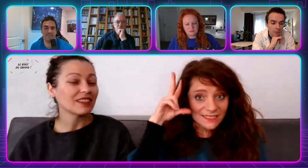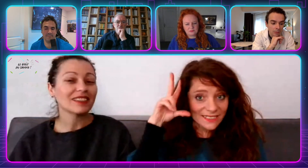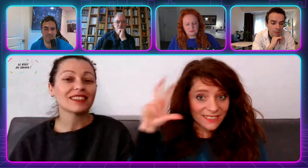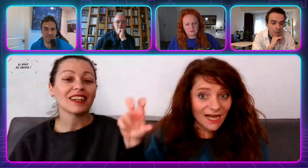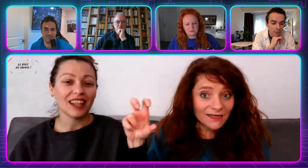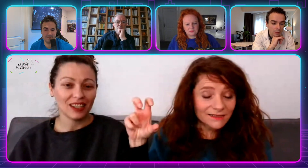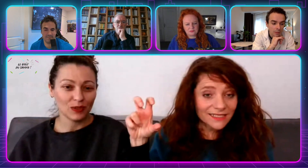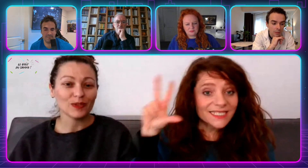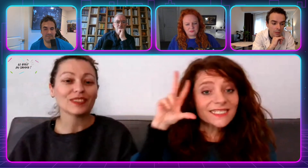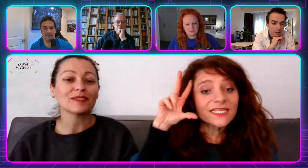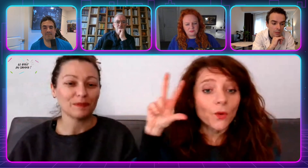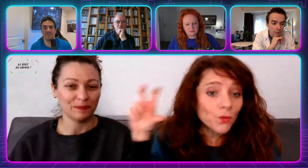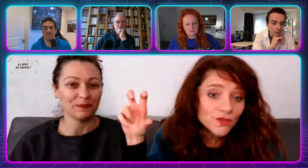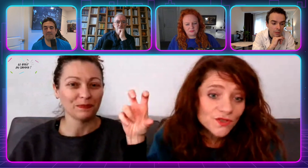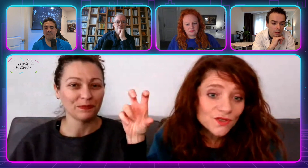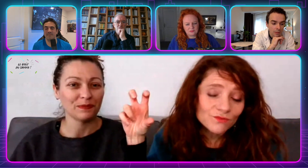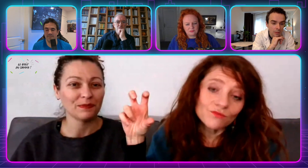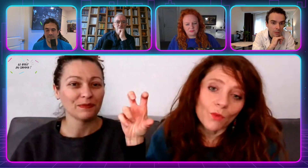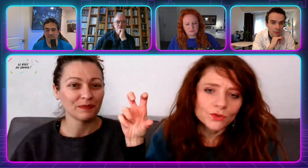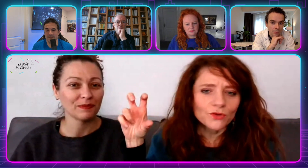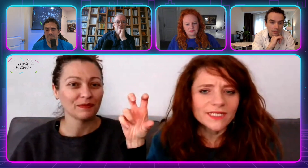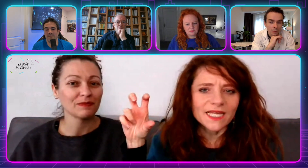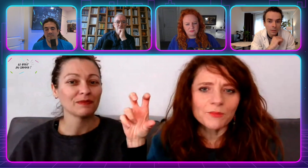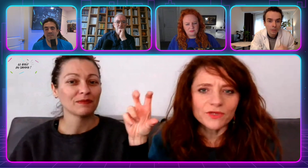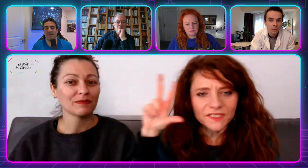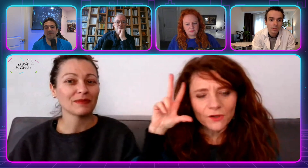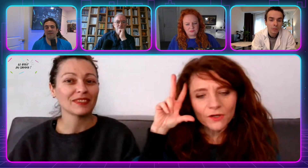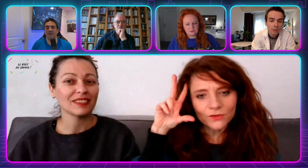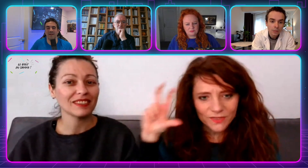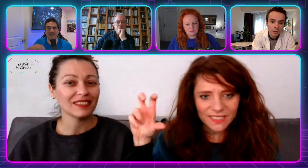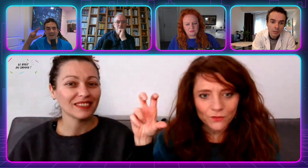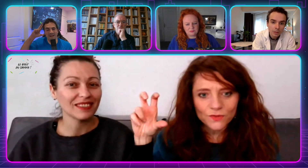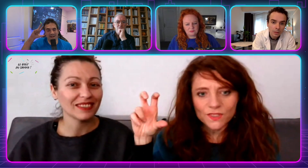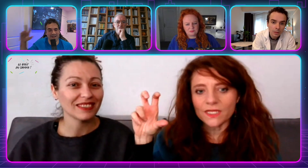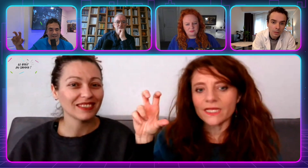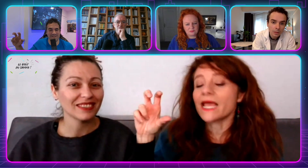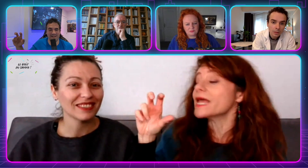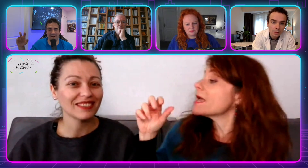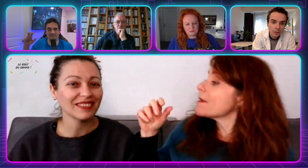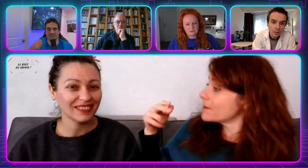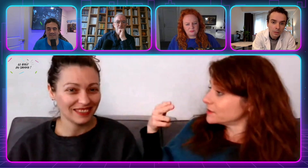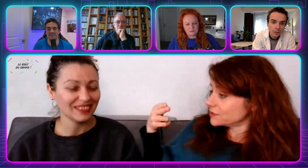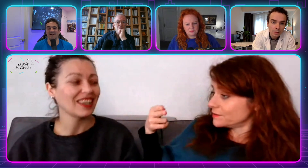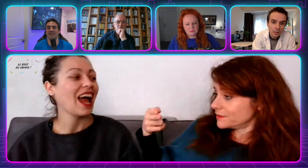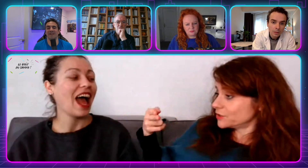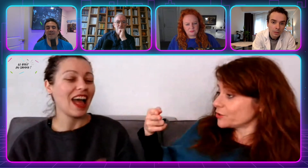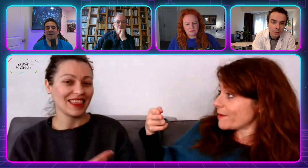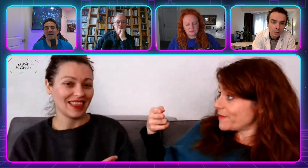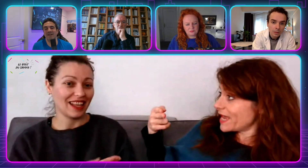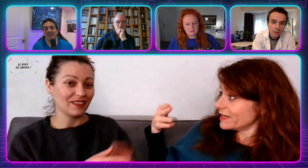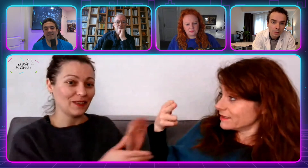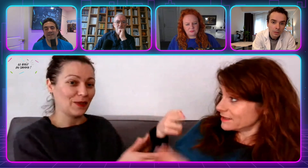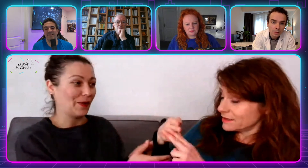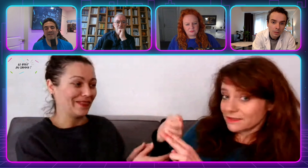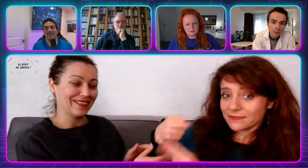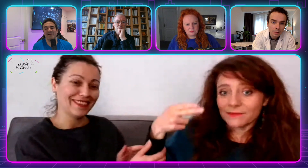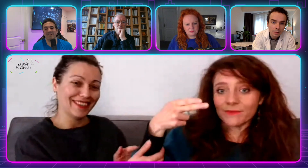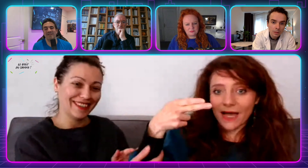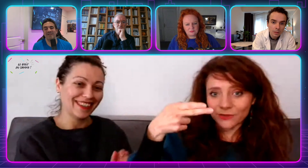c'est ça. Et ça, c'est Rousse. Bon, je crois que c'est un peu évident. Donc c'est Rousse. D'accord. Je m'appelle